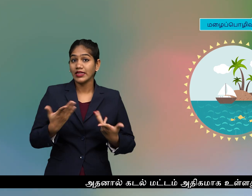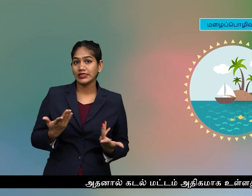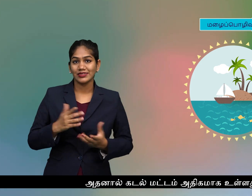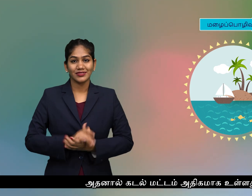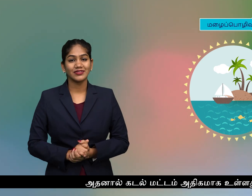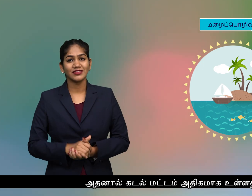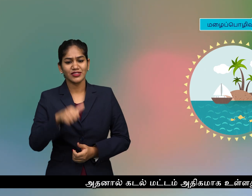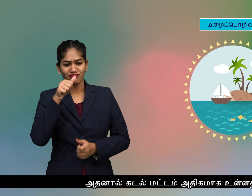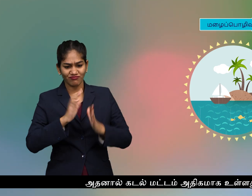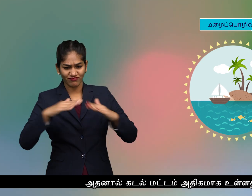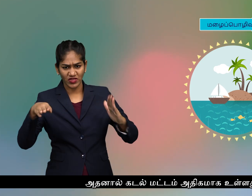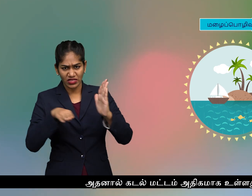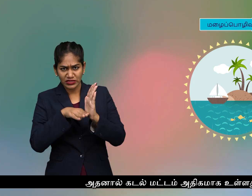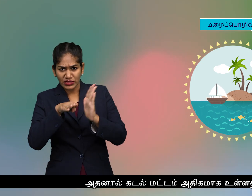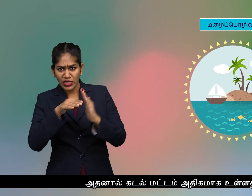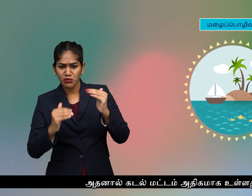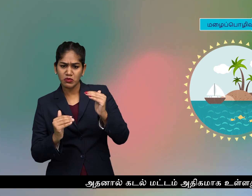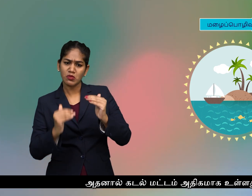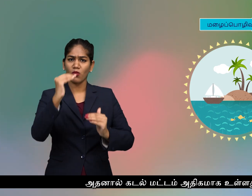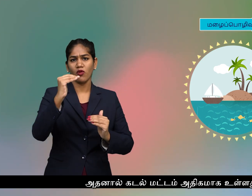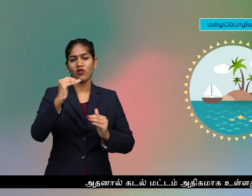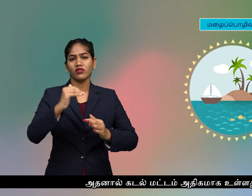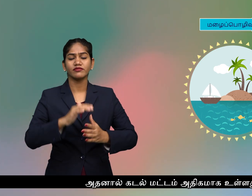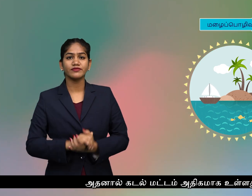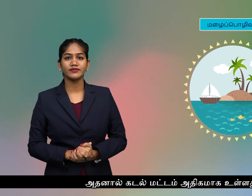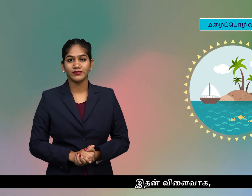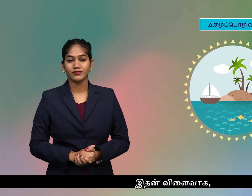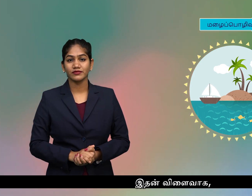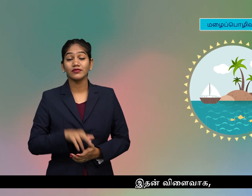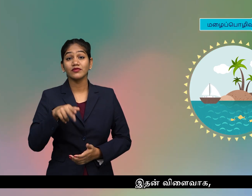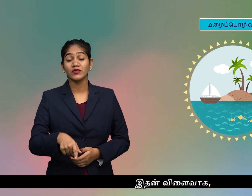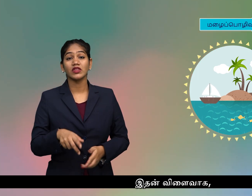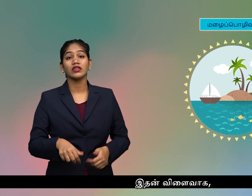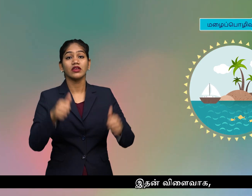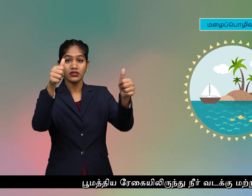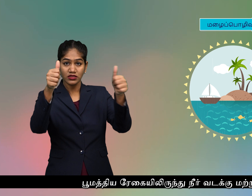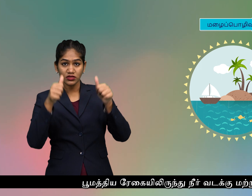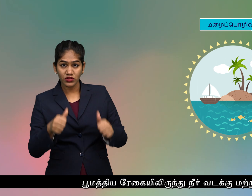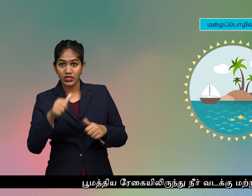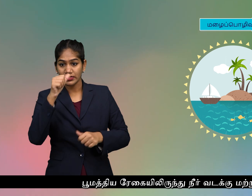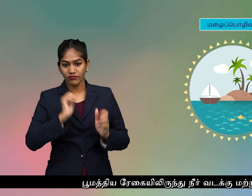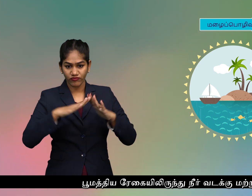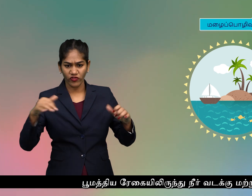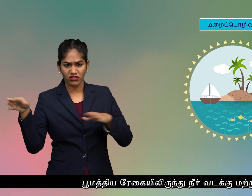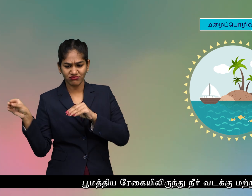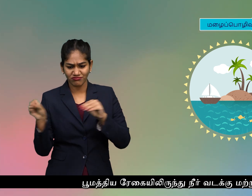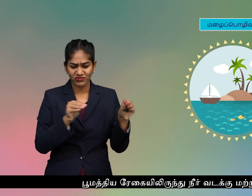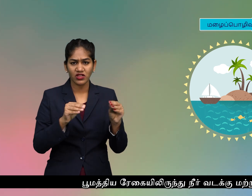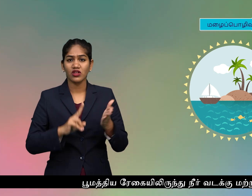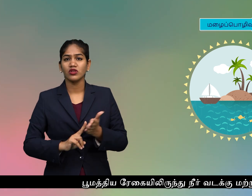அதனால் கடல் மட்டம் அதிகமாக உள்ளது. இதன் விளைவாக பூமத்திய ரேகையிலிருந்து நீர்